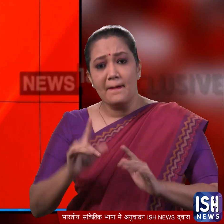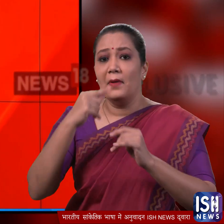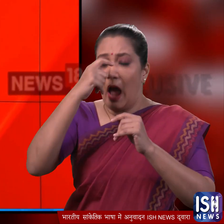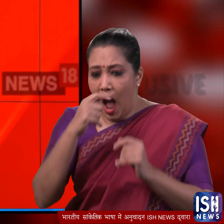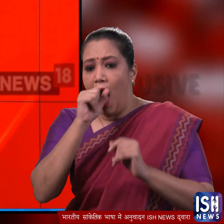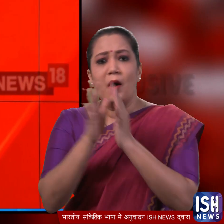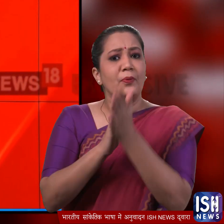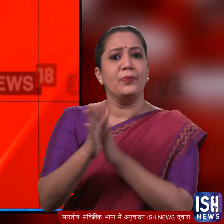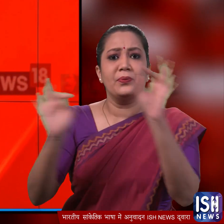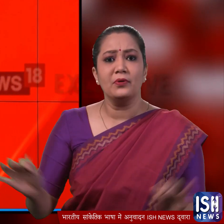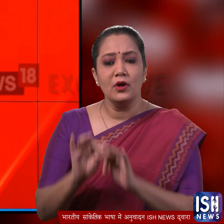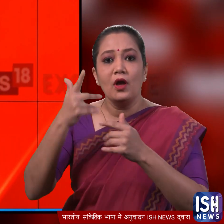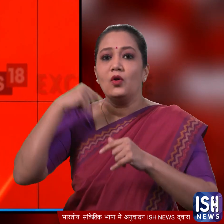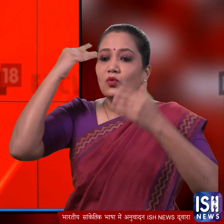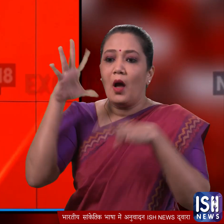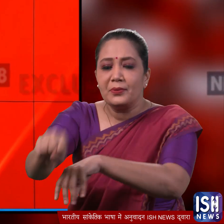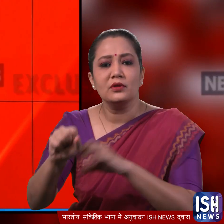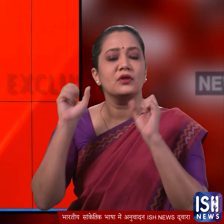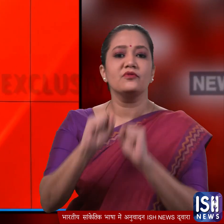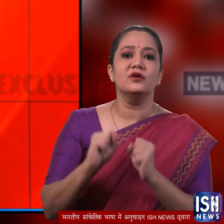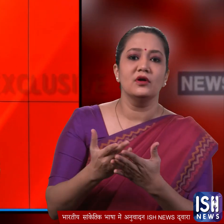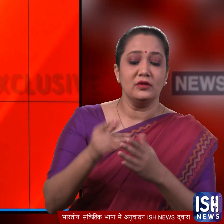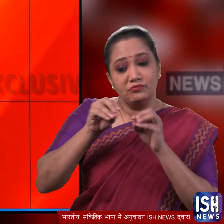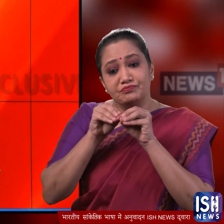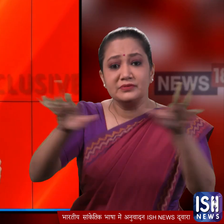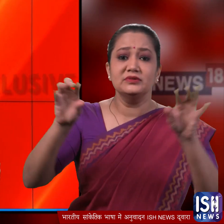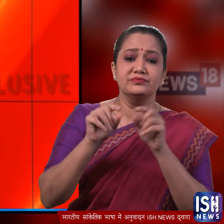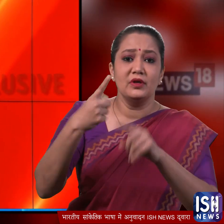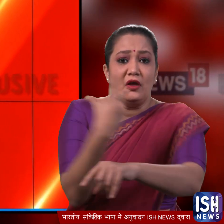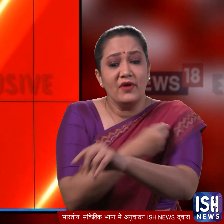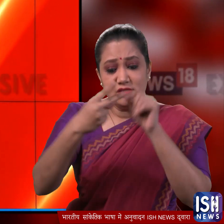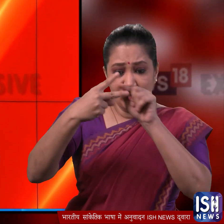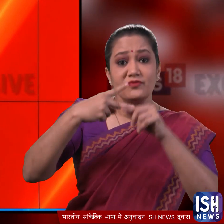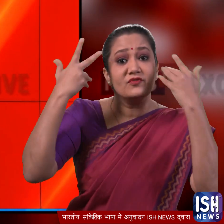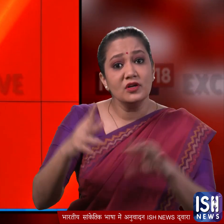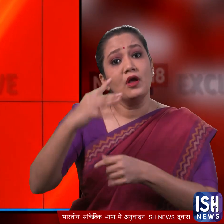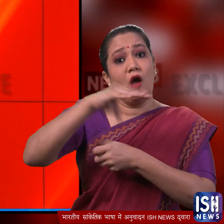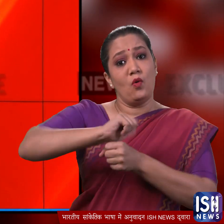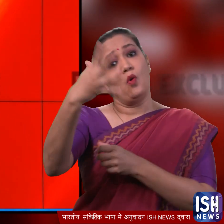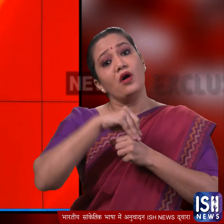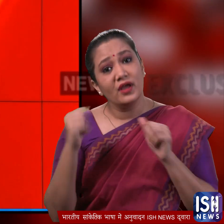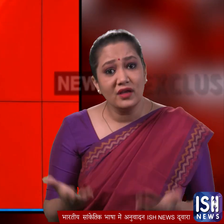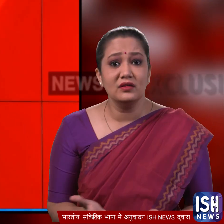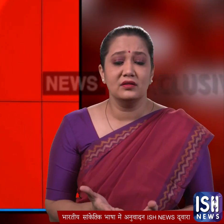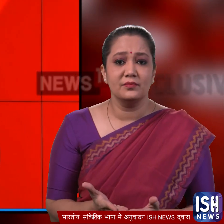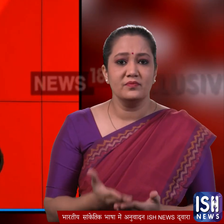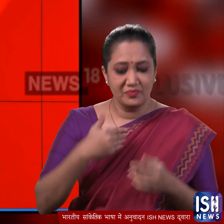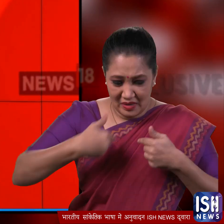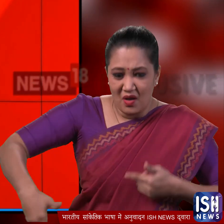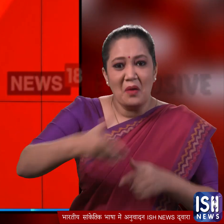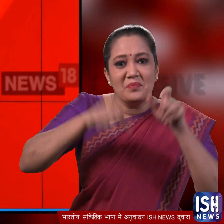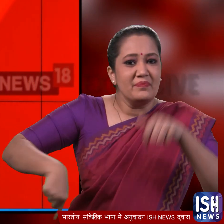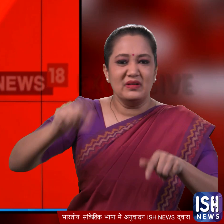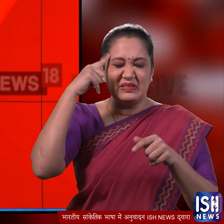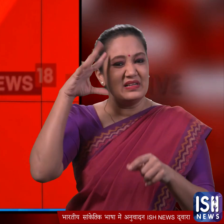लेकिन वो वायरस की चपेट में हैं, जिनसे बीमारी उन लोगों को भी हो सकती है जिन्होंने वैक्सीन की दोनों डोज लगवा ली हैं। लेकिन हम लोगों के